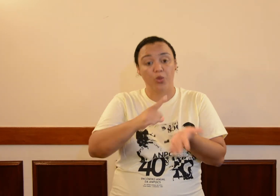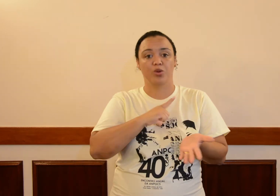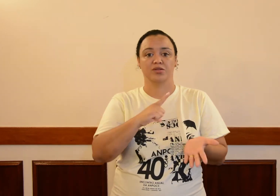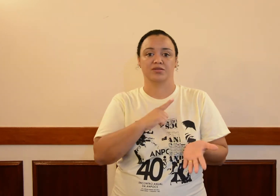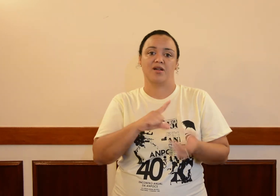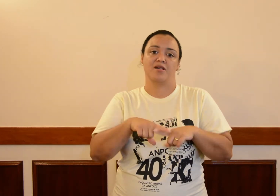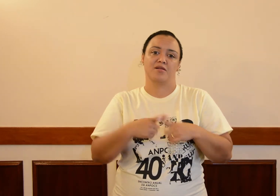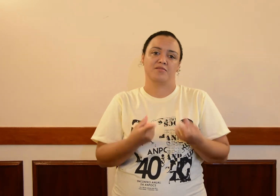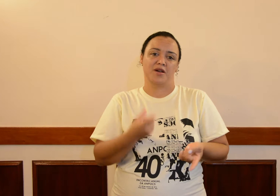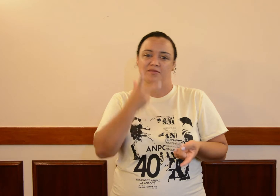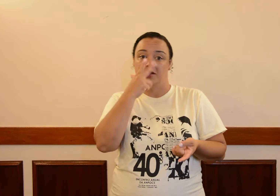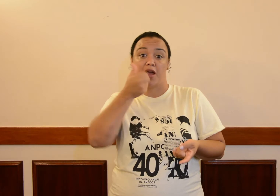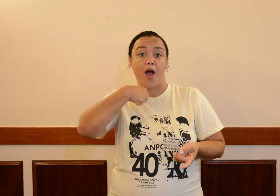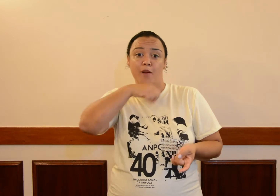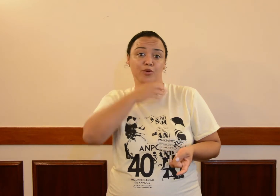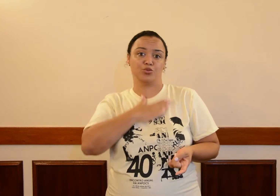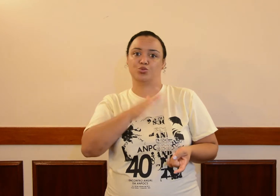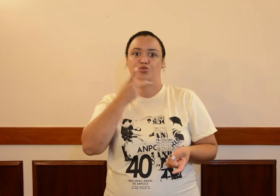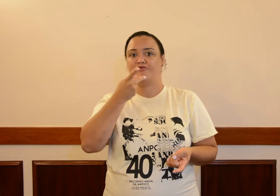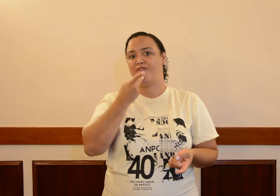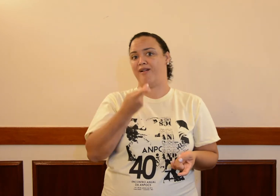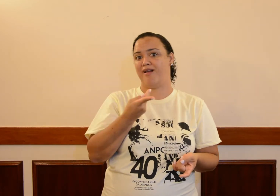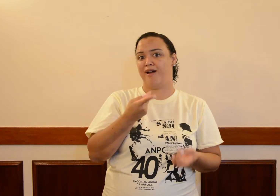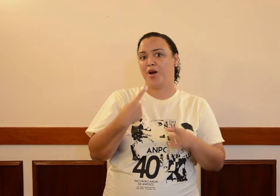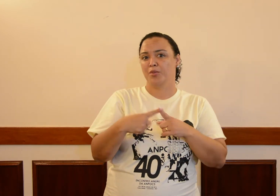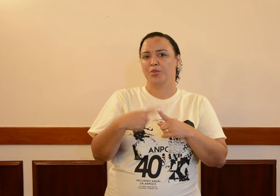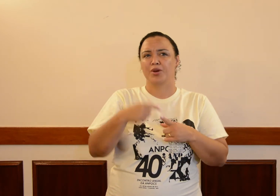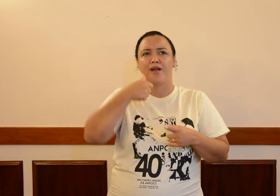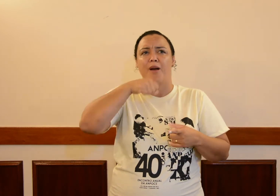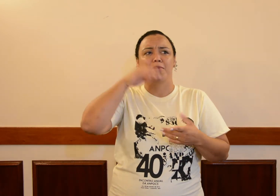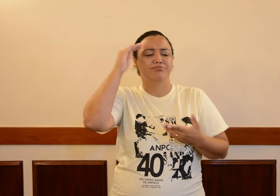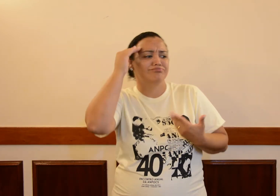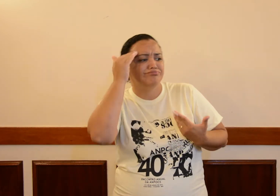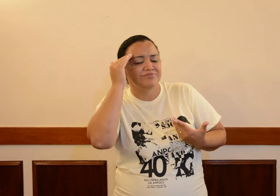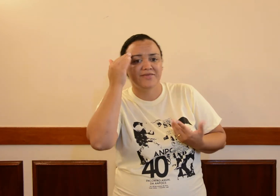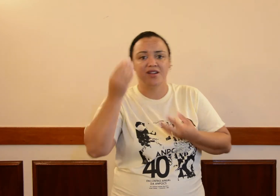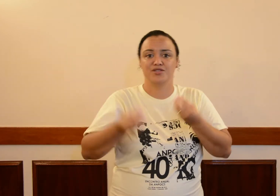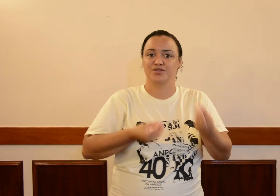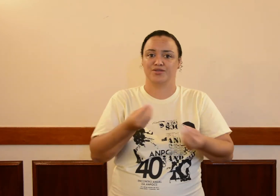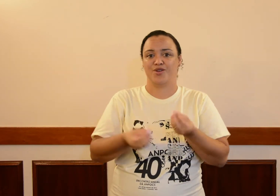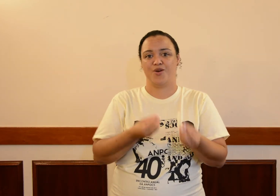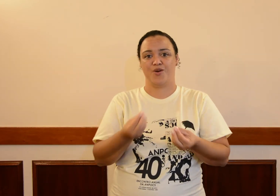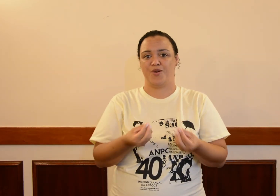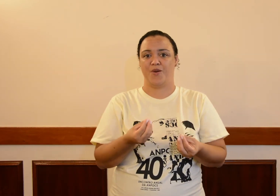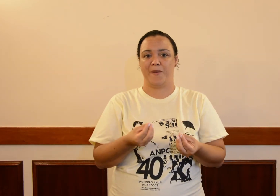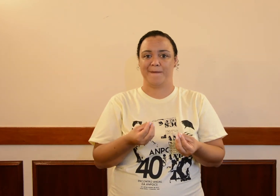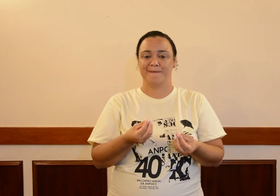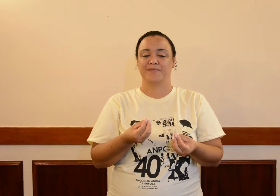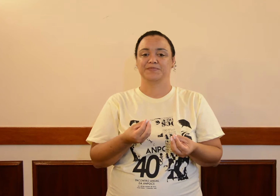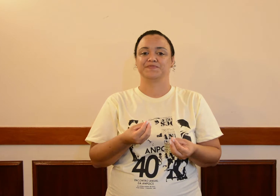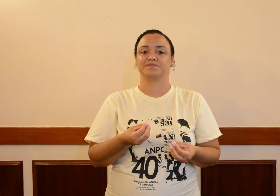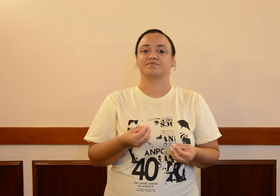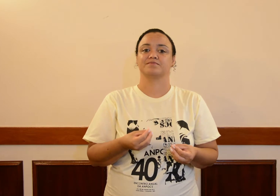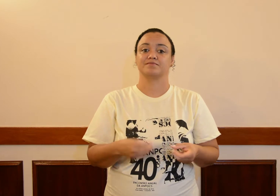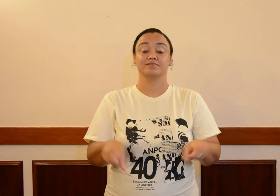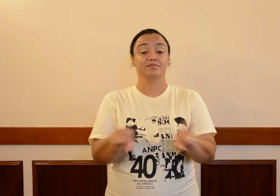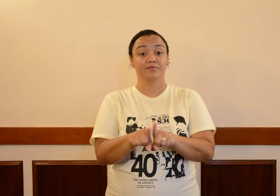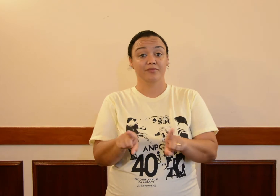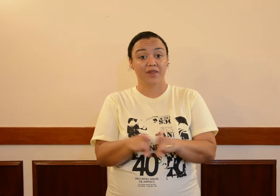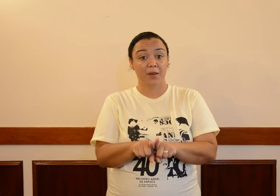se distanciava da percepção da mãe daquela descrita pelos especialistas. Atesta para os devidos fins que